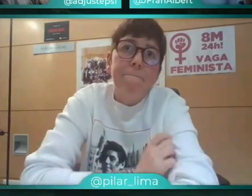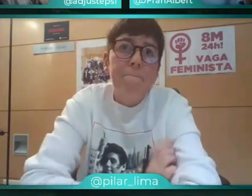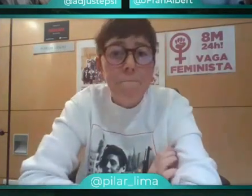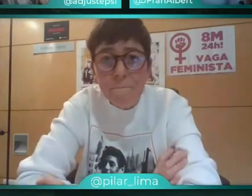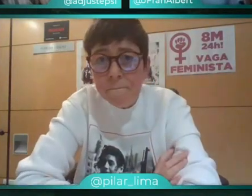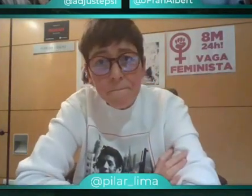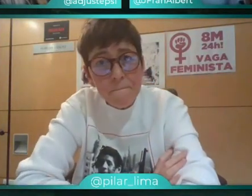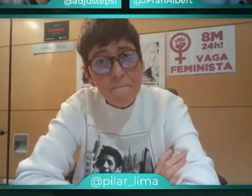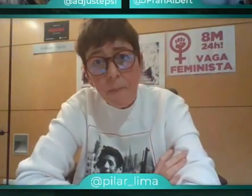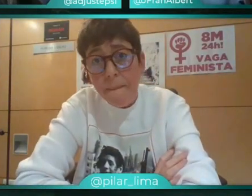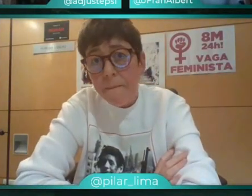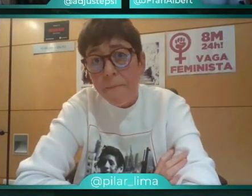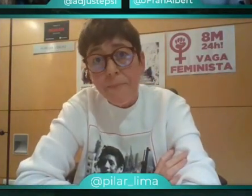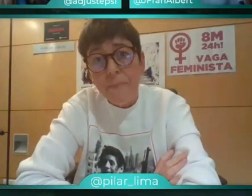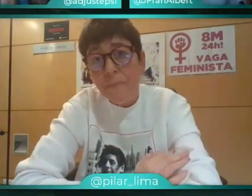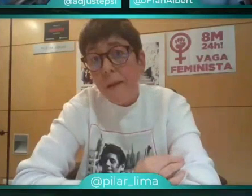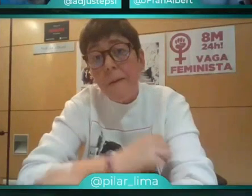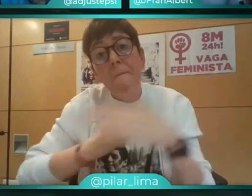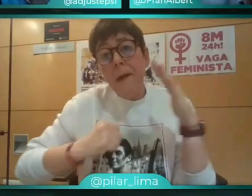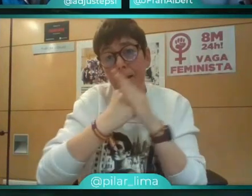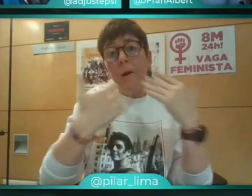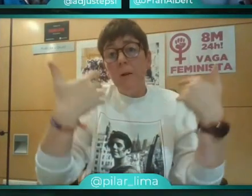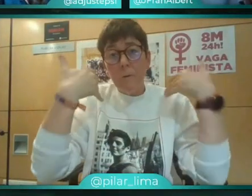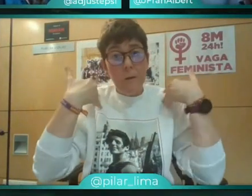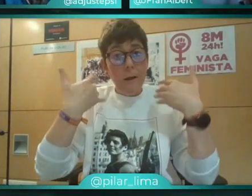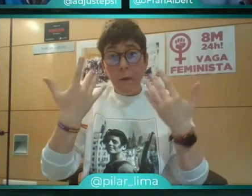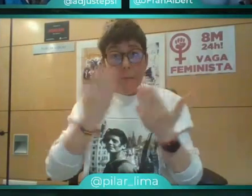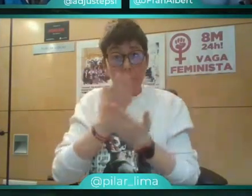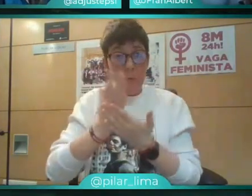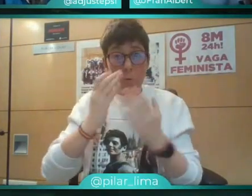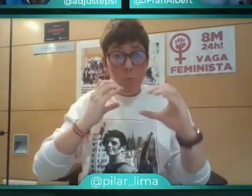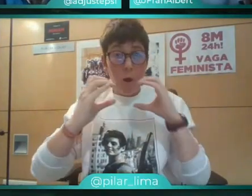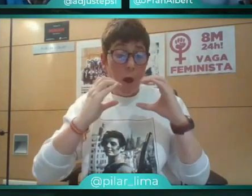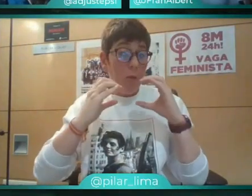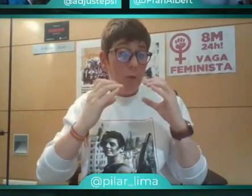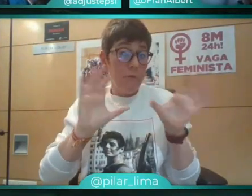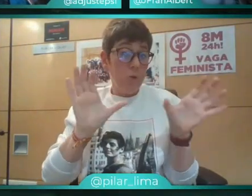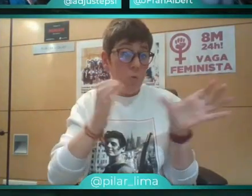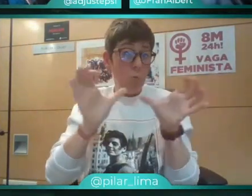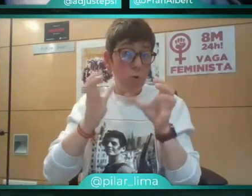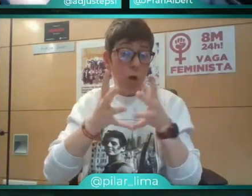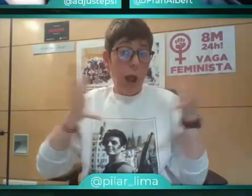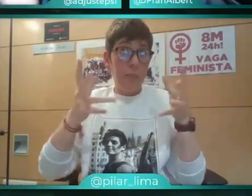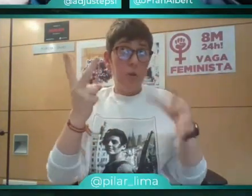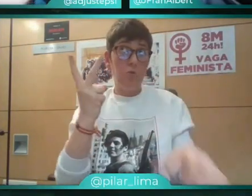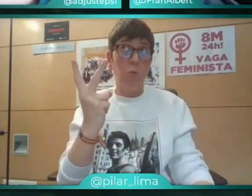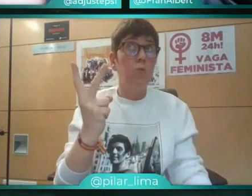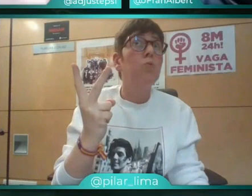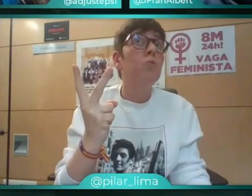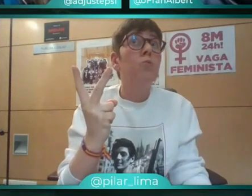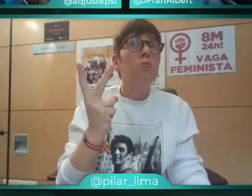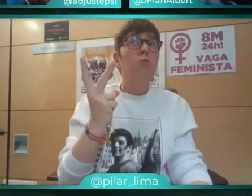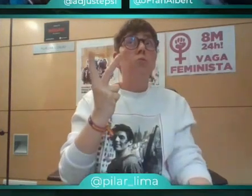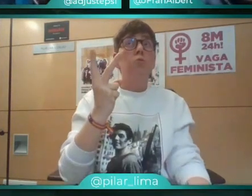pasar algo Perdón para que nos demos cuenta y claro la máxima responsabilidad yo creo que está en